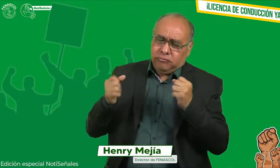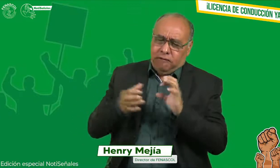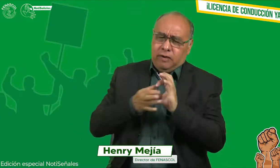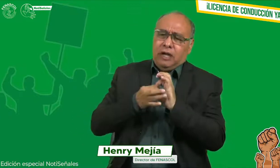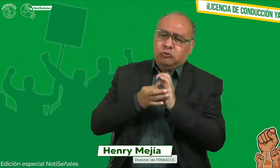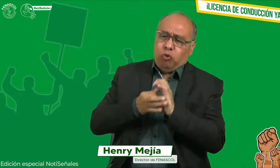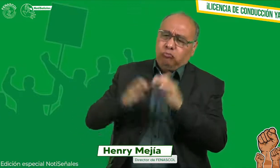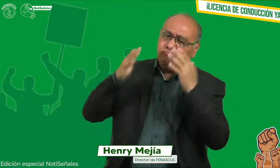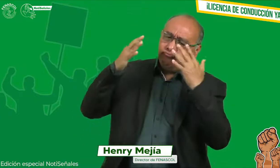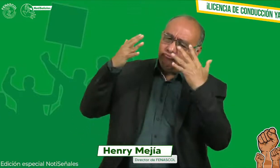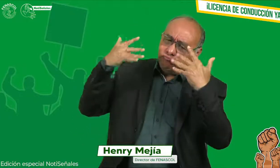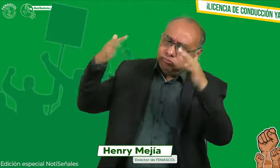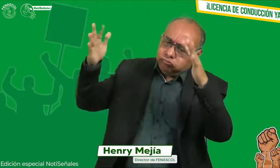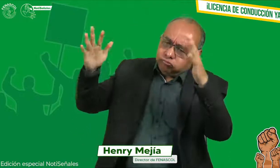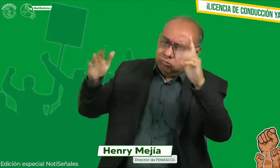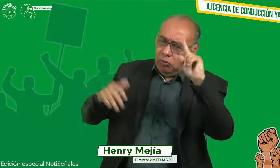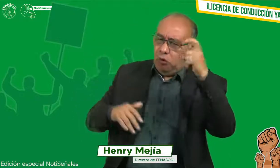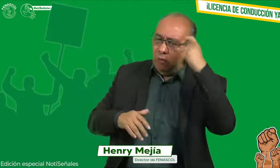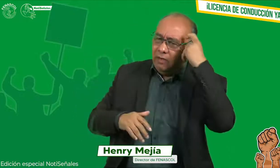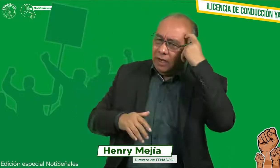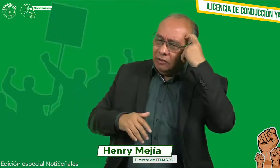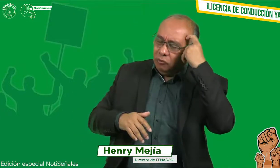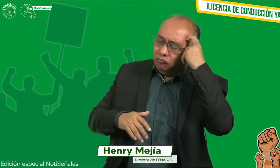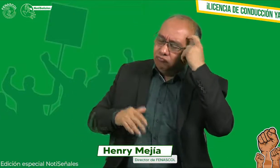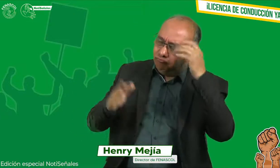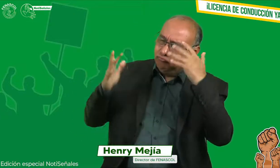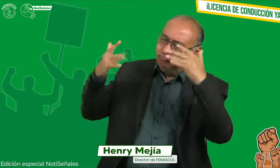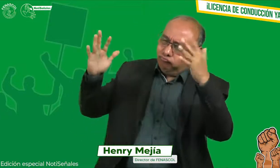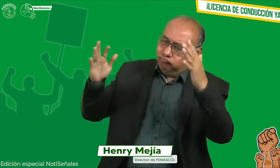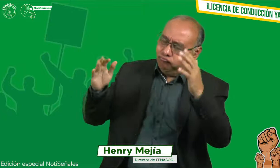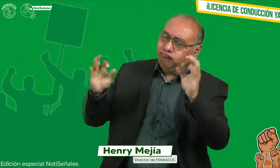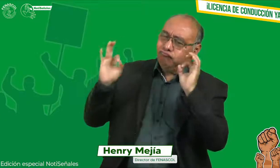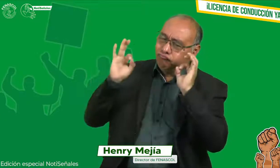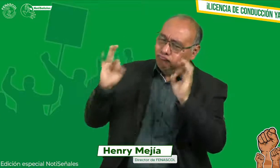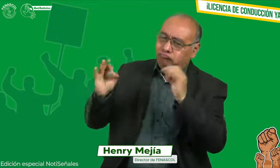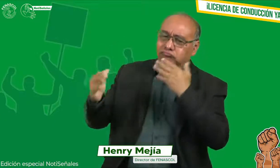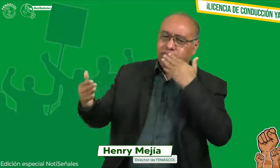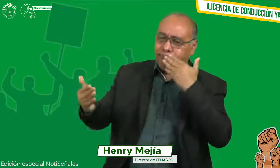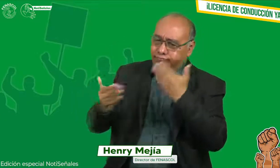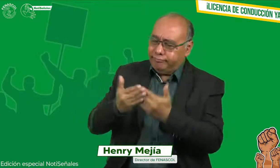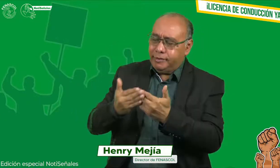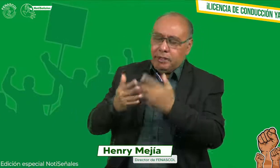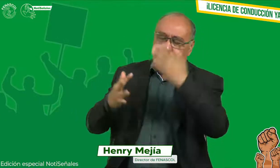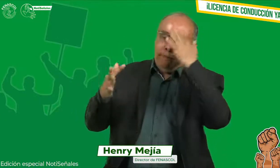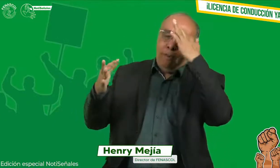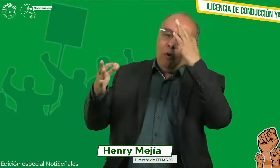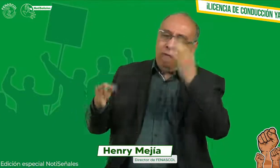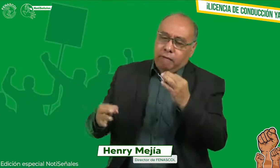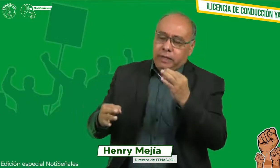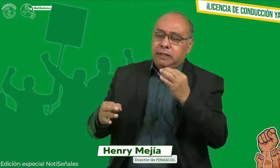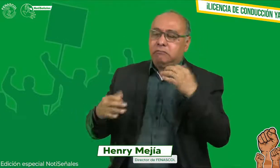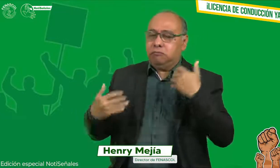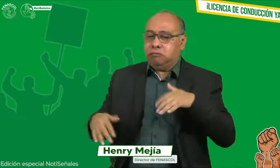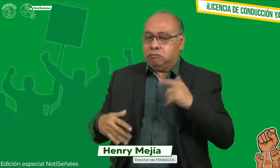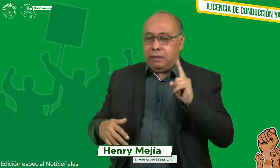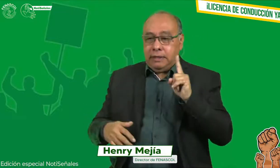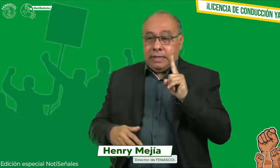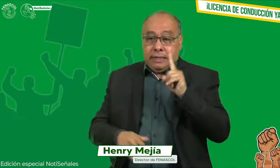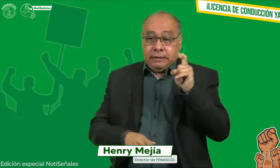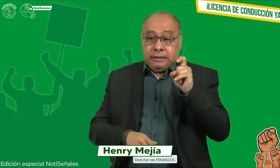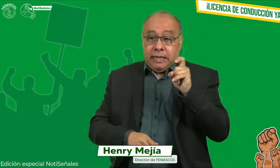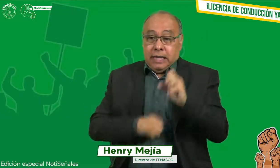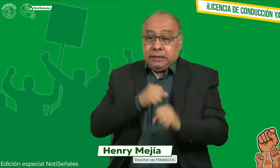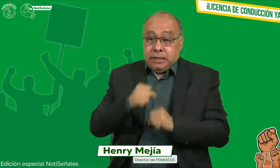pues en realidad es muy positivo para la comunidad sorda el hecho de que la comunidad, de que ministerio,